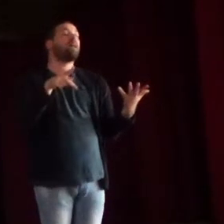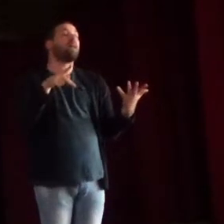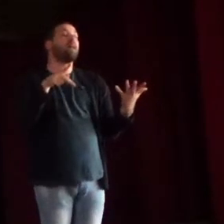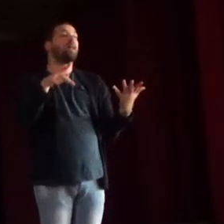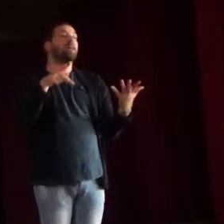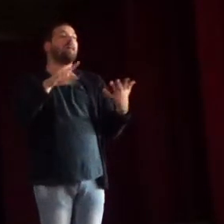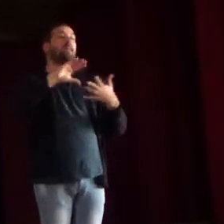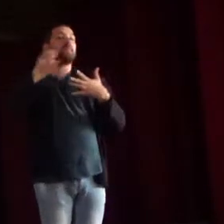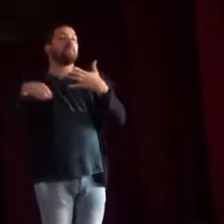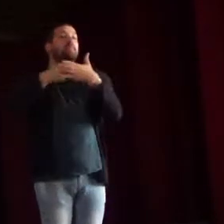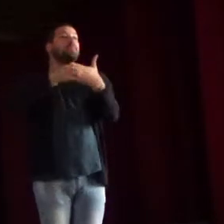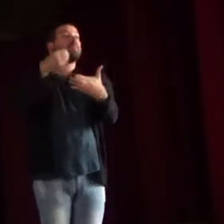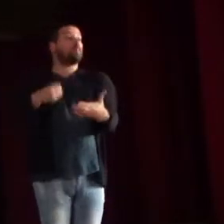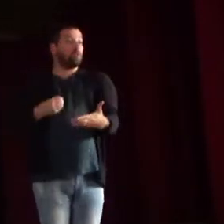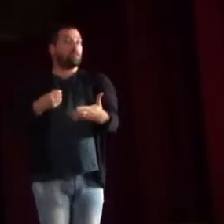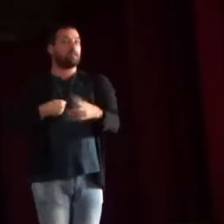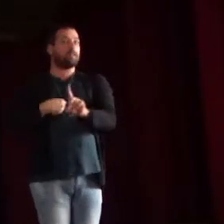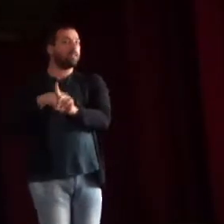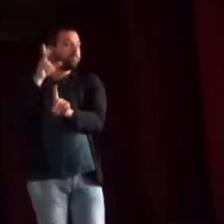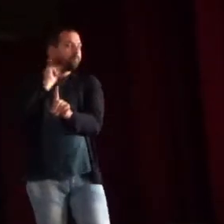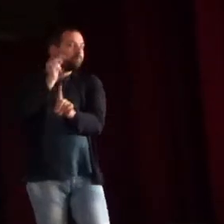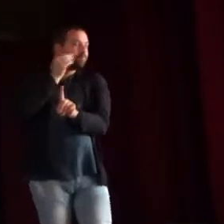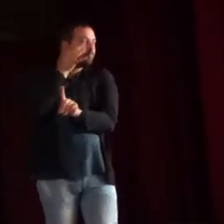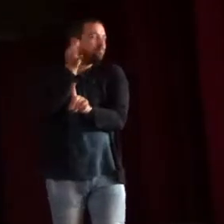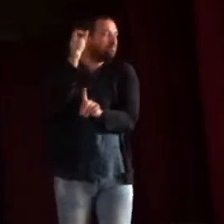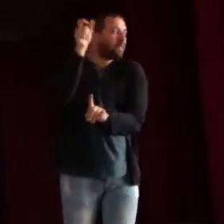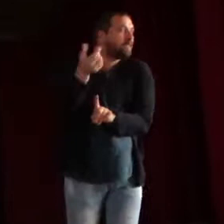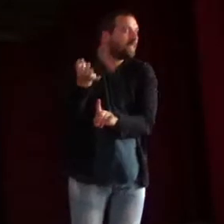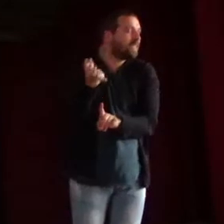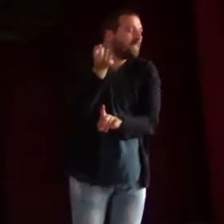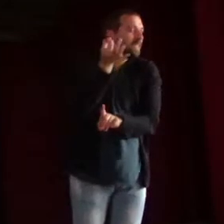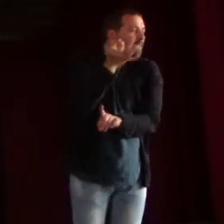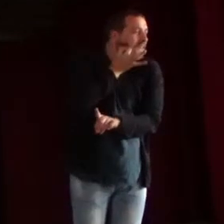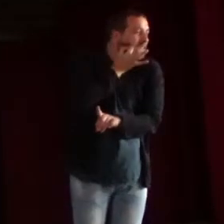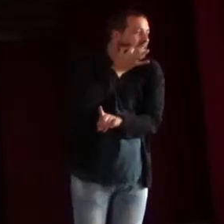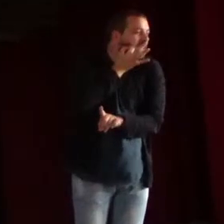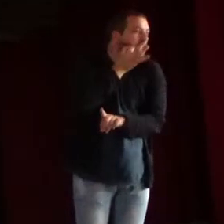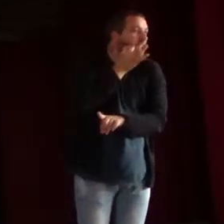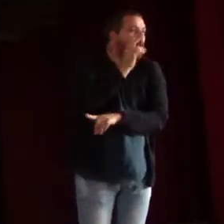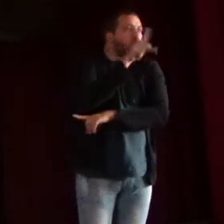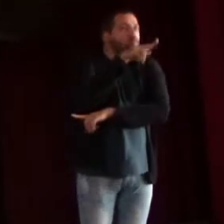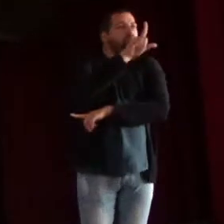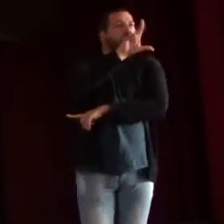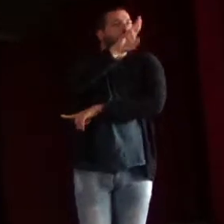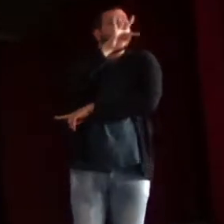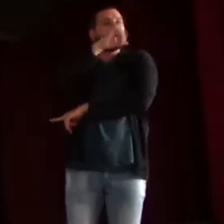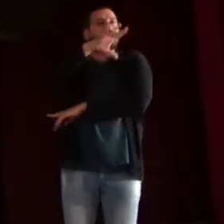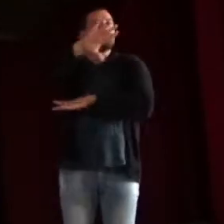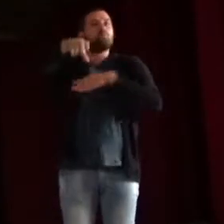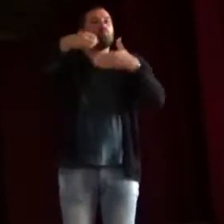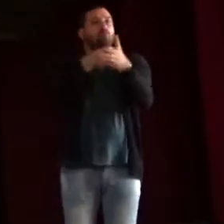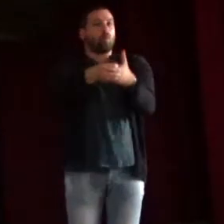Neptune. Tout à l'heure, j'ai entendu quelqu'un qui a dit Pluton.